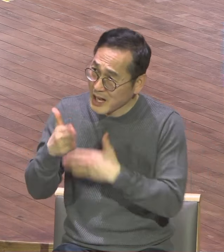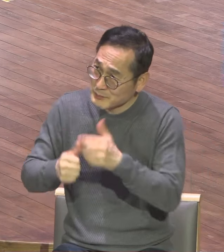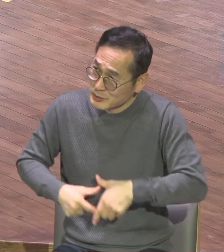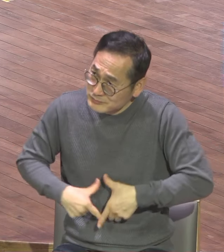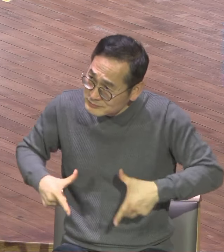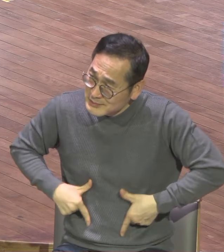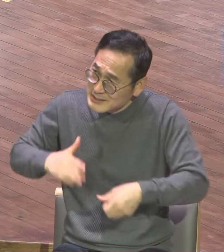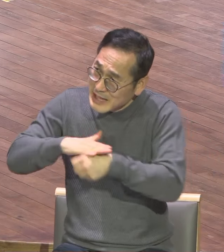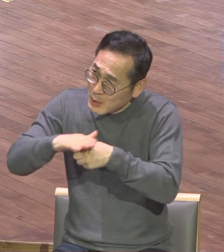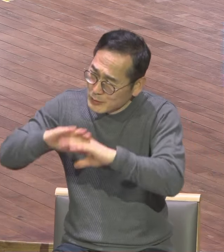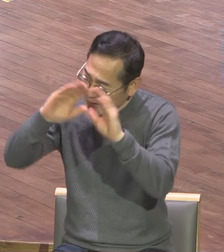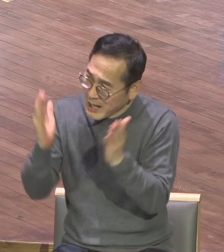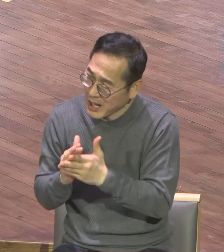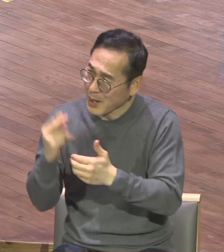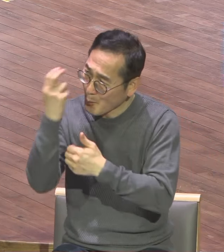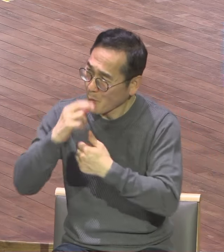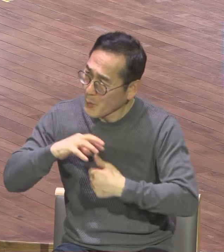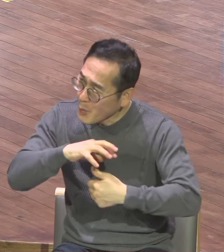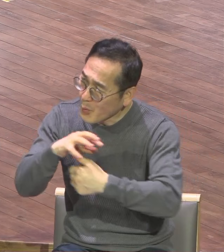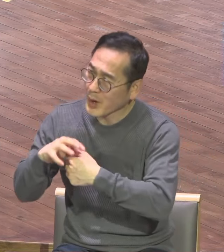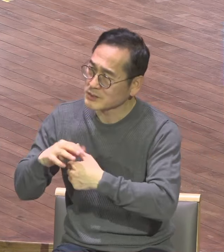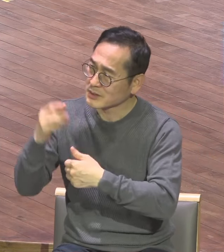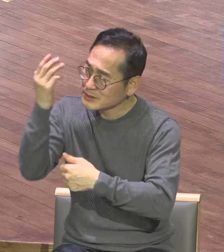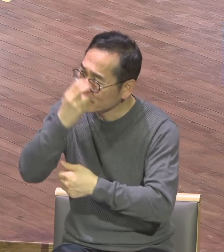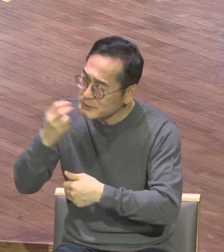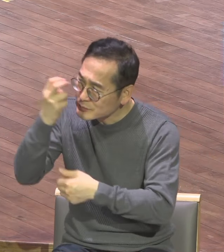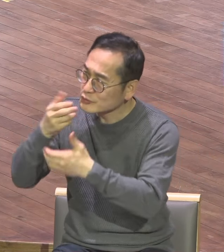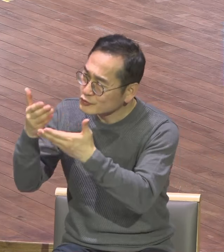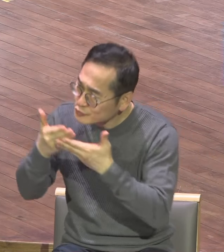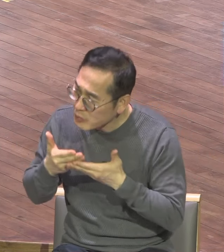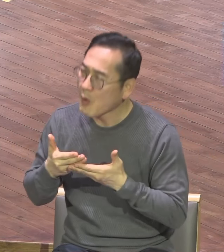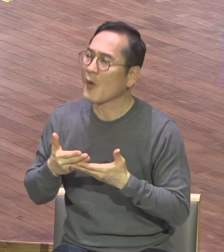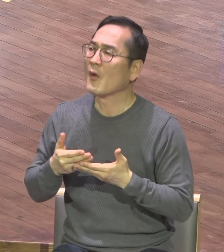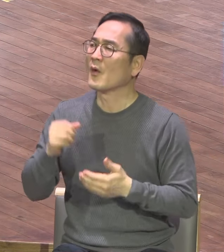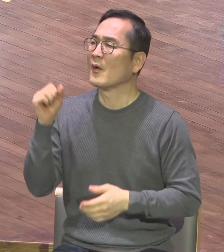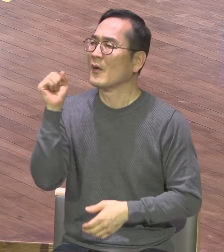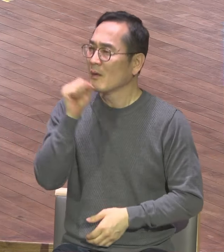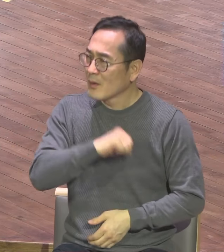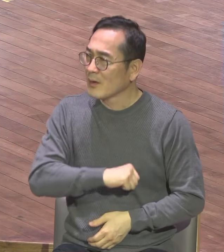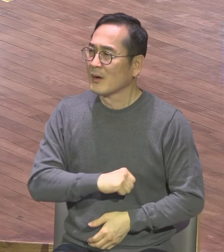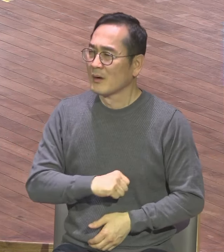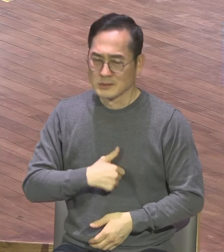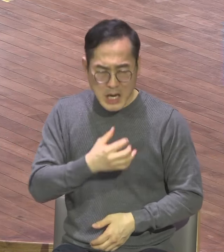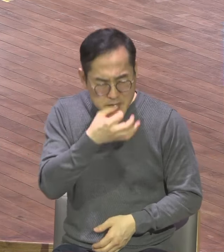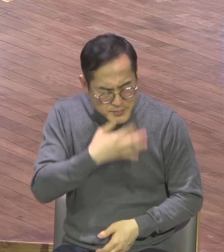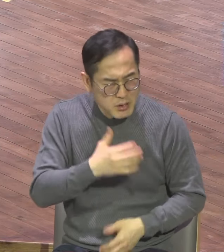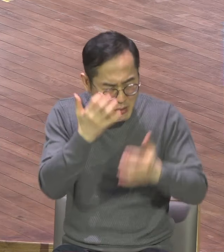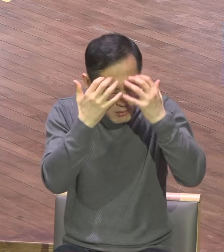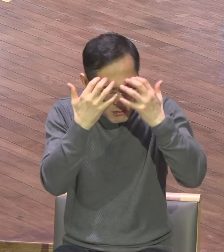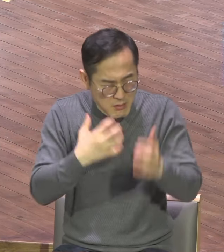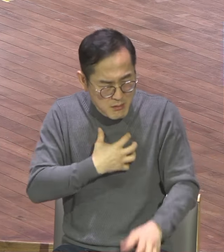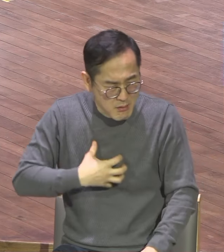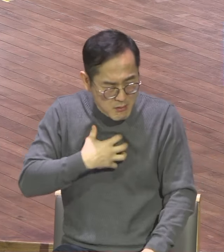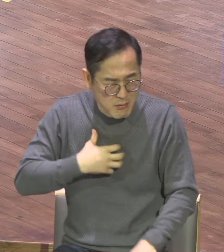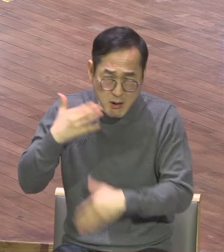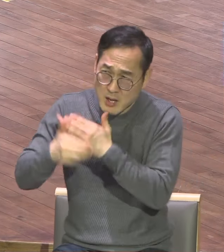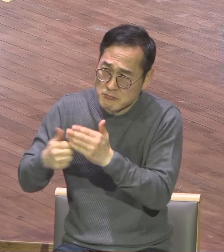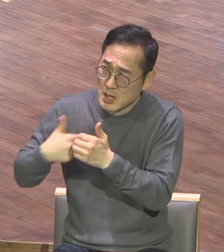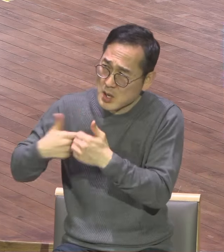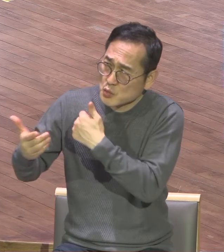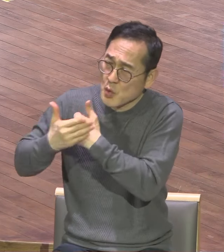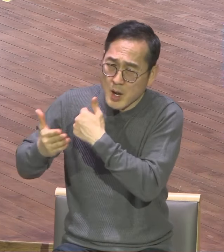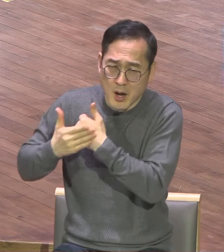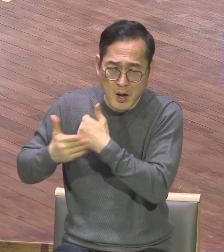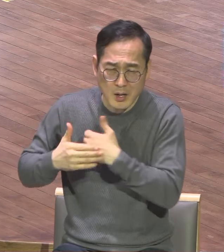인자 사랑으로 다 덮어주시네. 보호하고 지켜주시네. 내가 이렇게 큰 위기가 어려움 속에 있는데 하나님이 주무시지도 않고 쉬지도